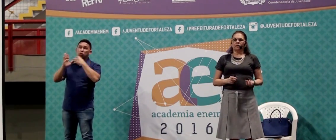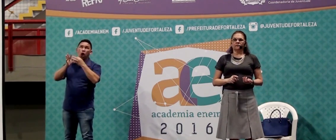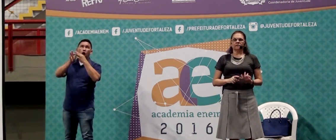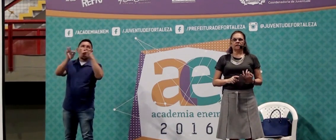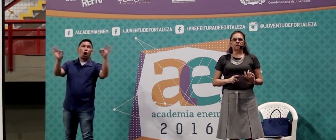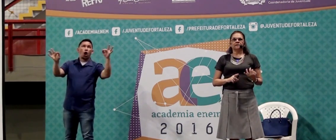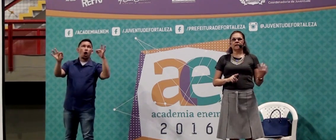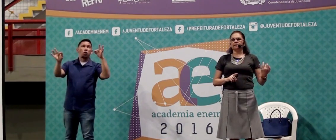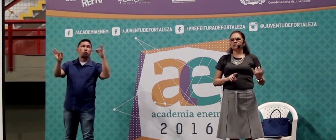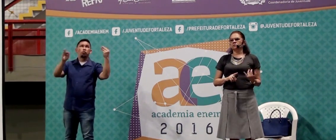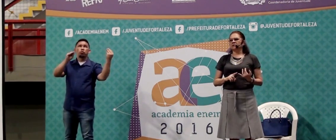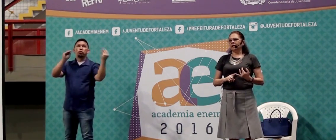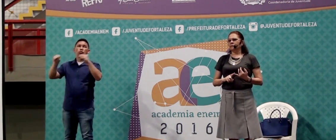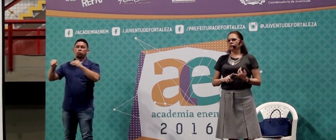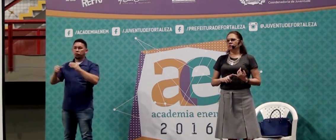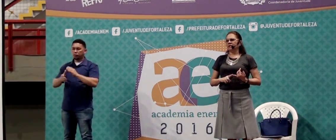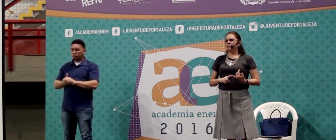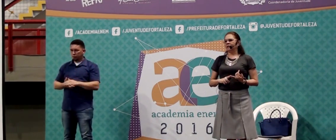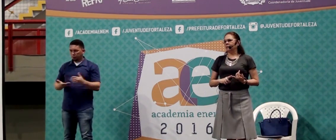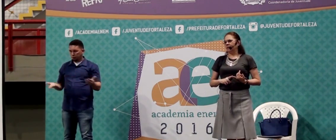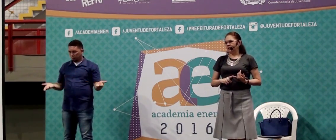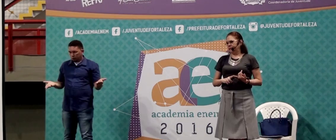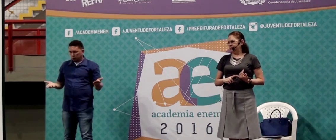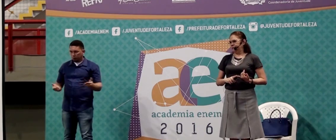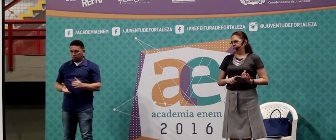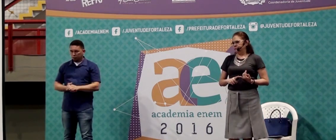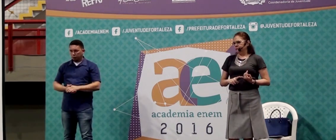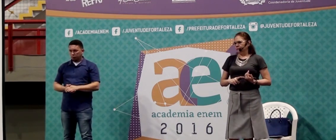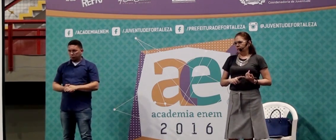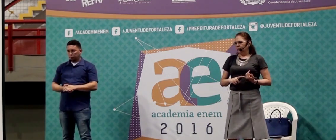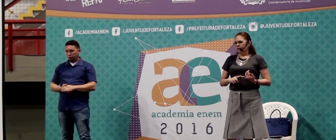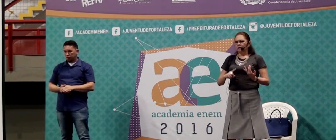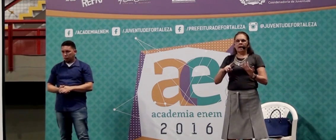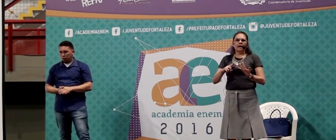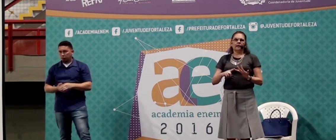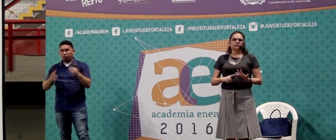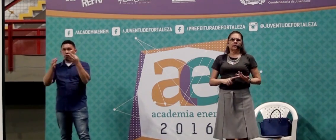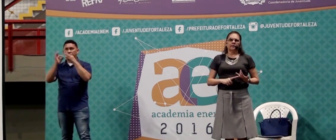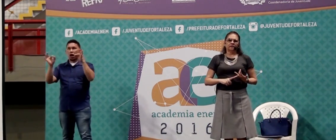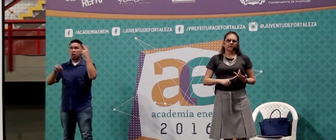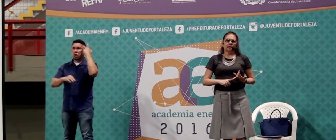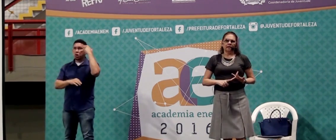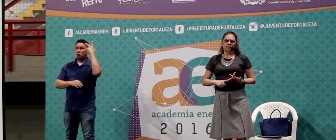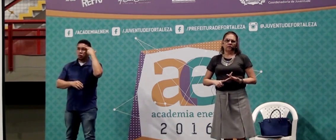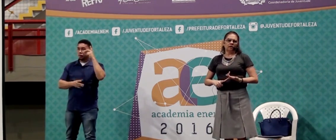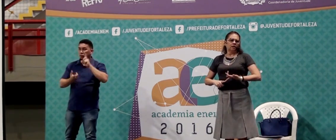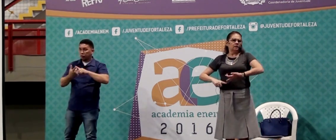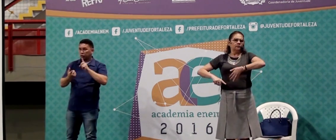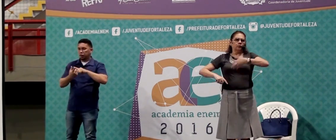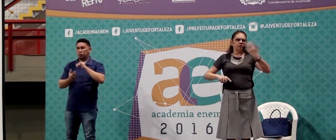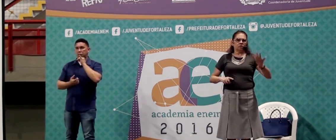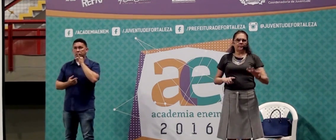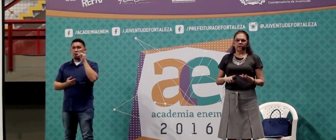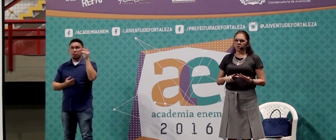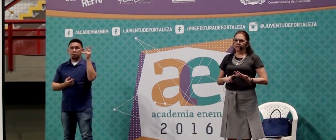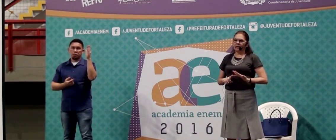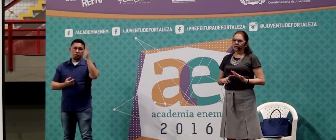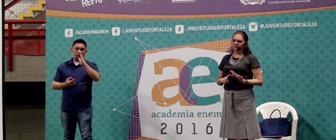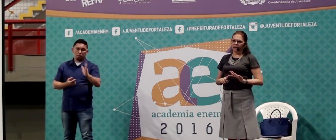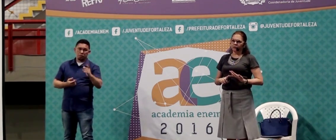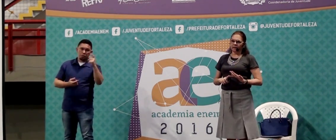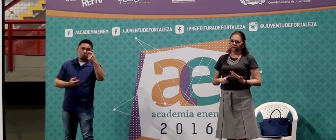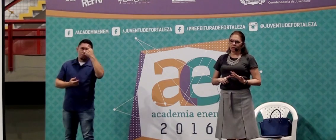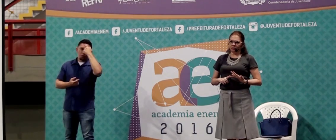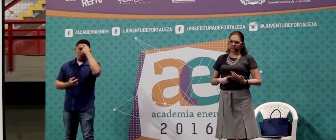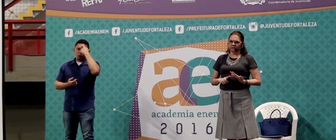Clichê é quando você diz: cada um sabe onde o sapato aperta. Ah, tem brasileiro que politicamente é